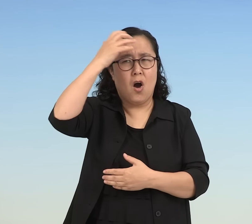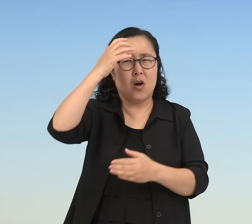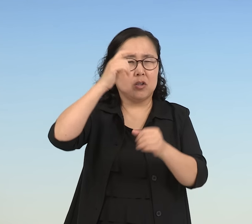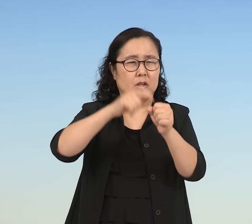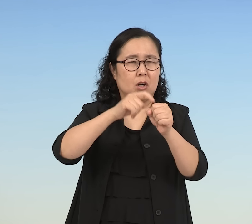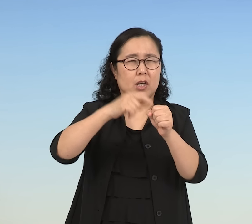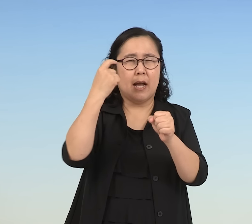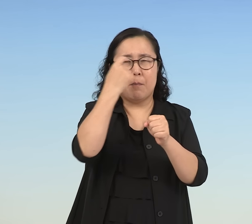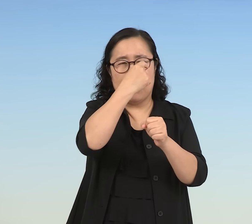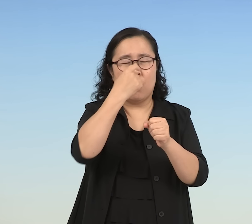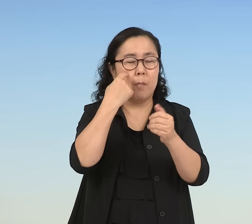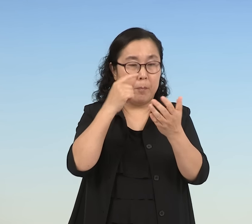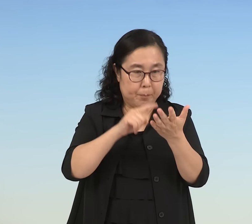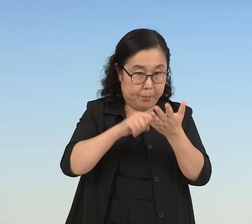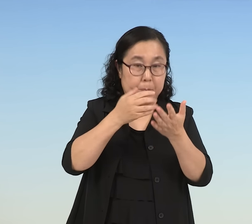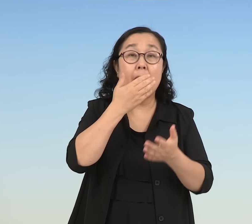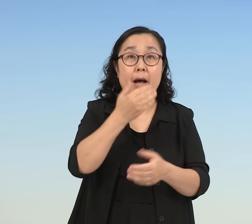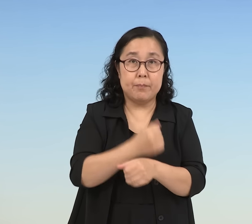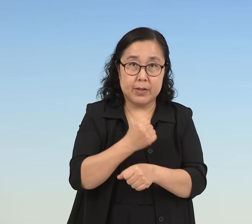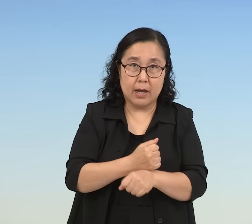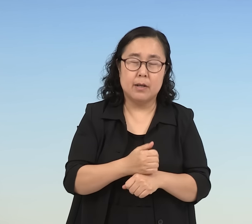있던 다윗을 발견하는데요.